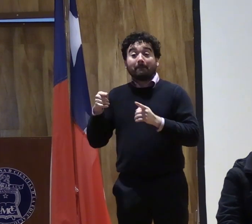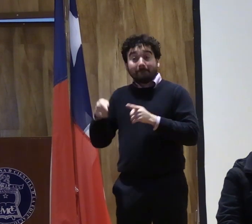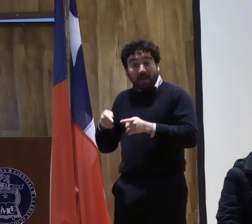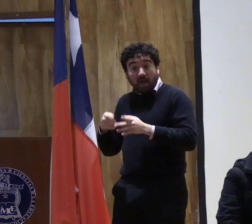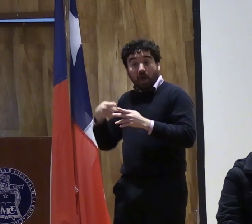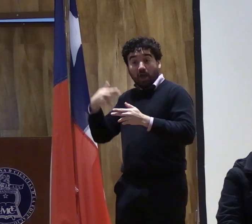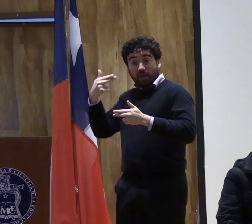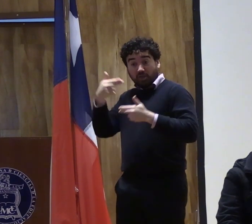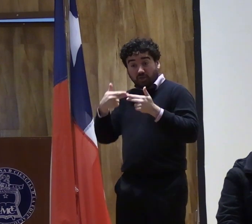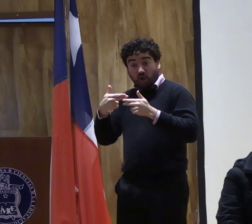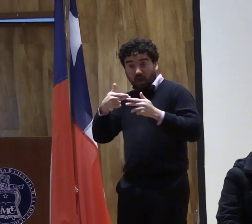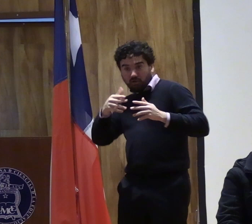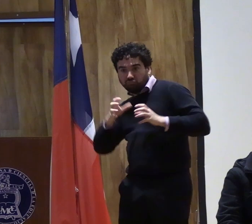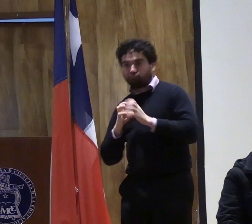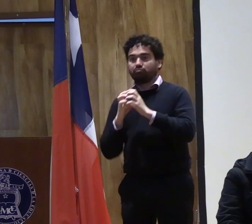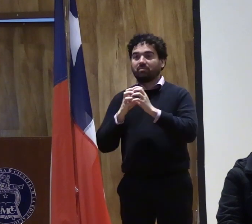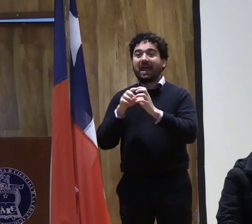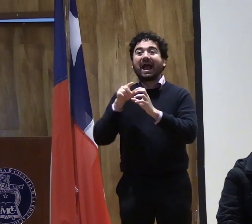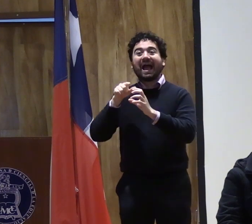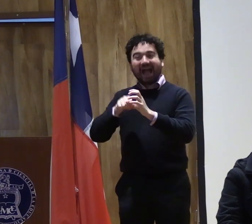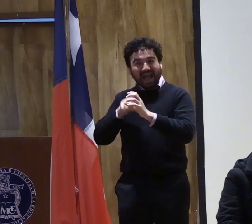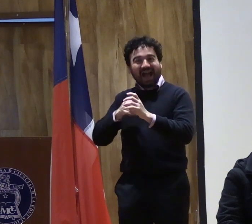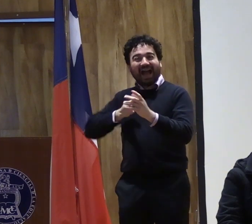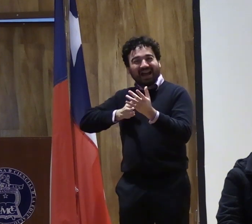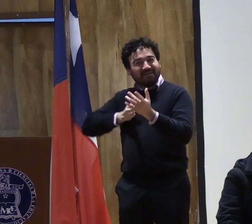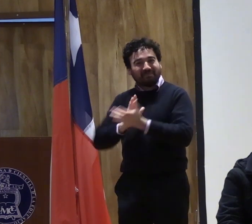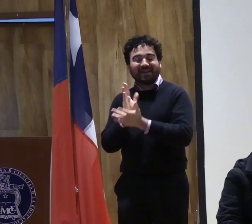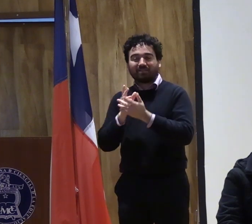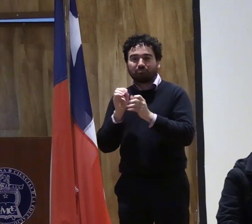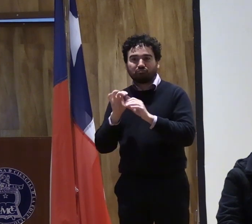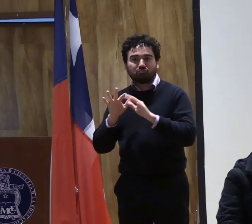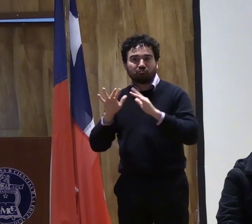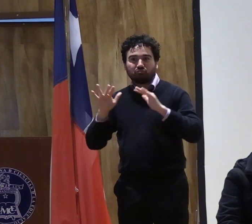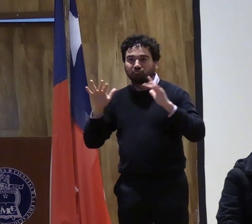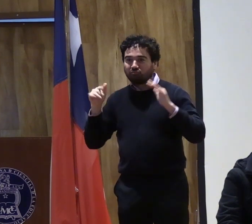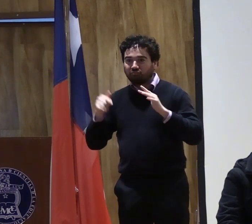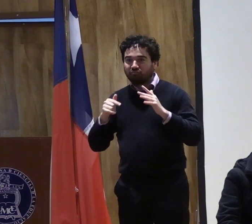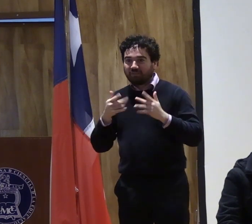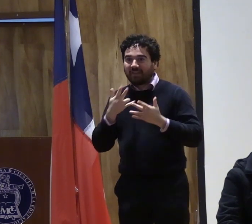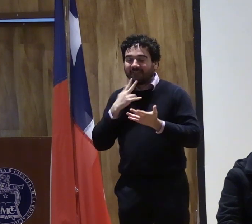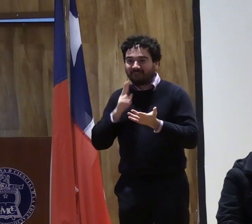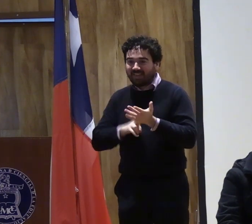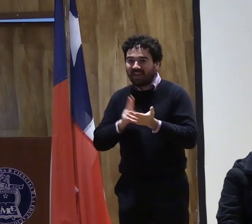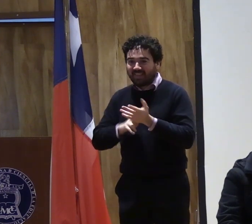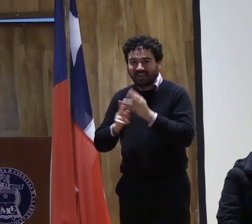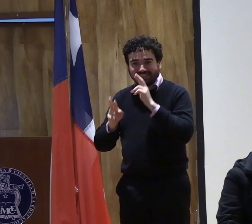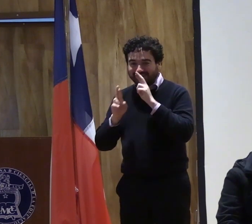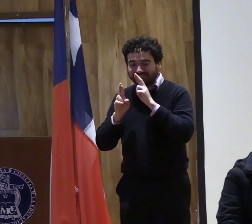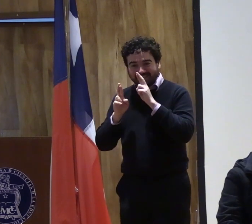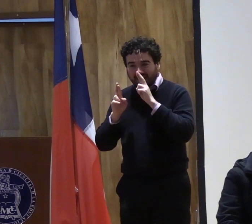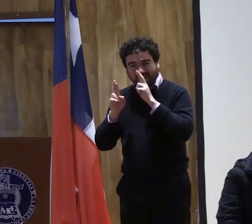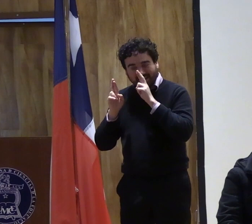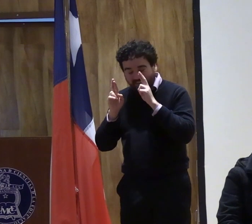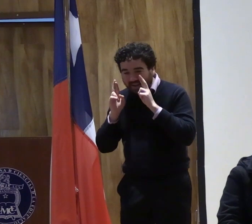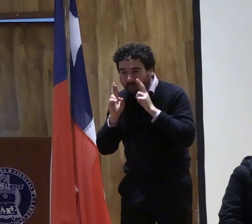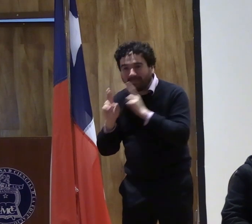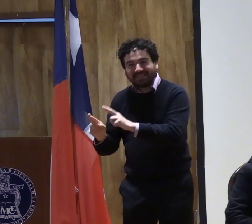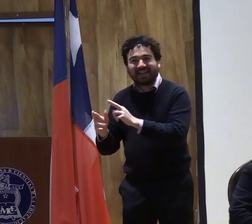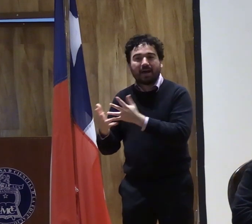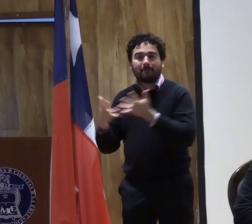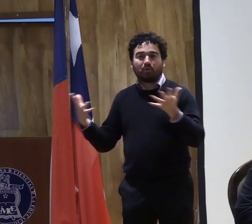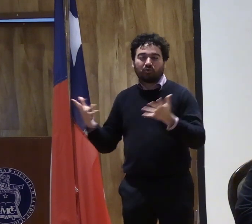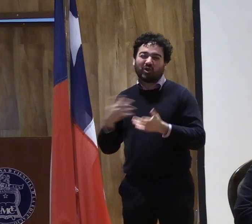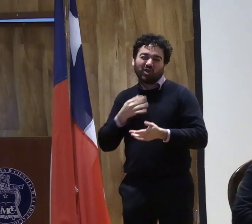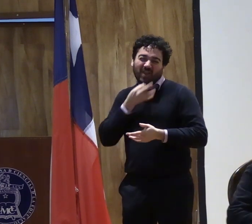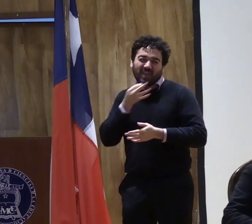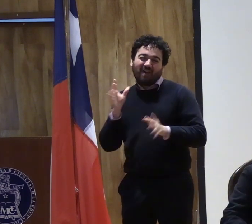la maravilla que hay que realmente respetar mucho. Bueno, yo siempre bromeo que esto a lo mejor